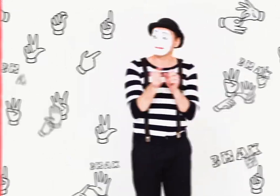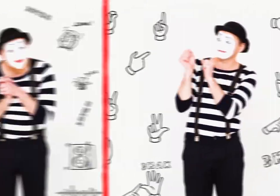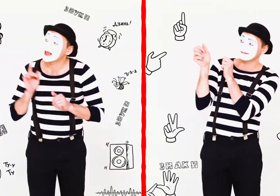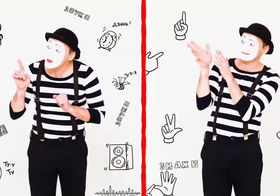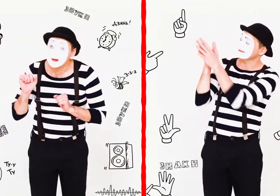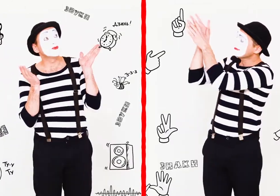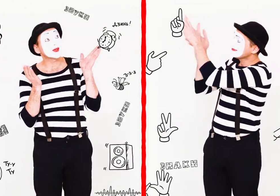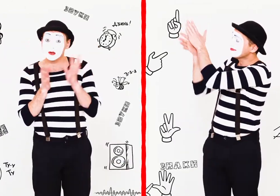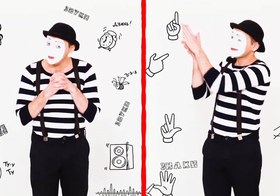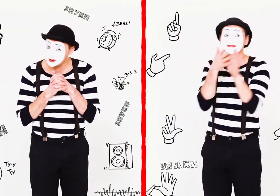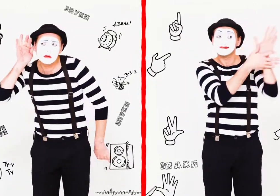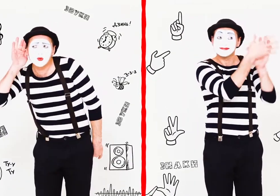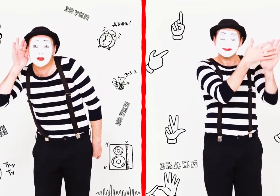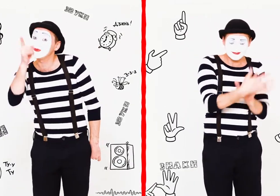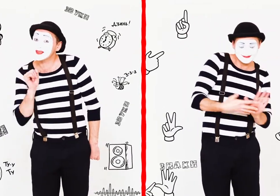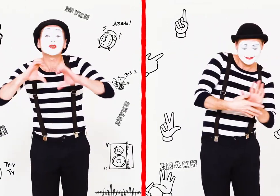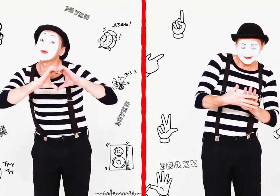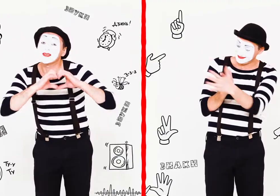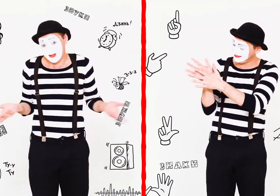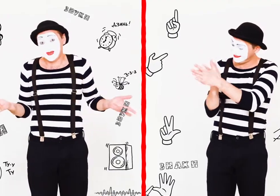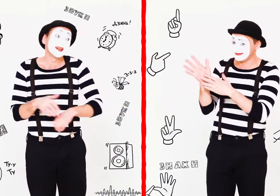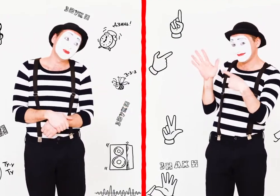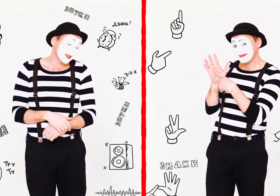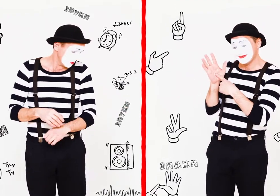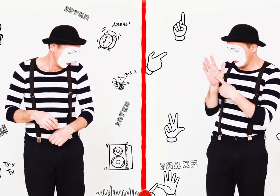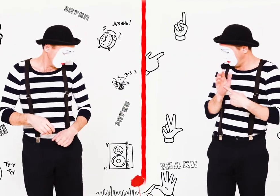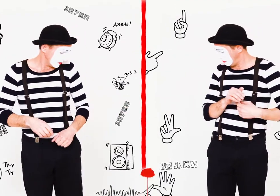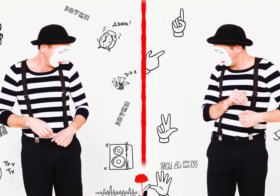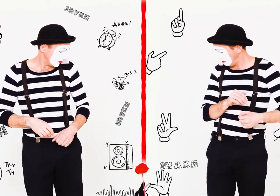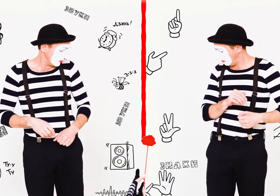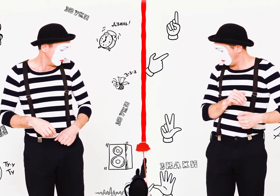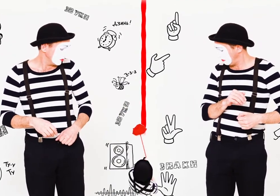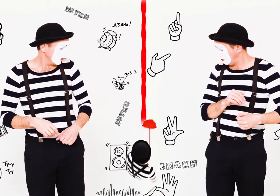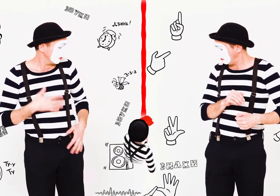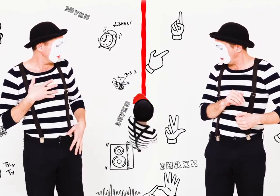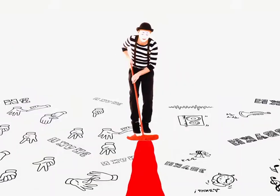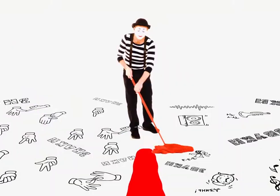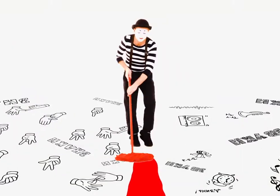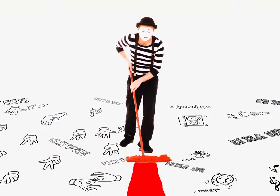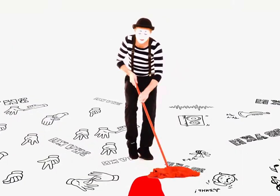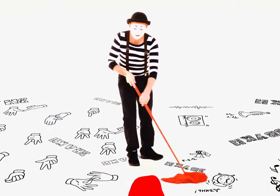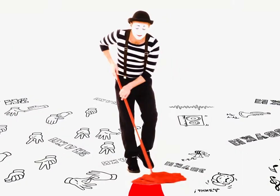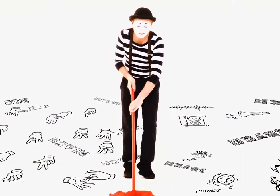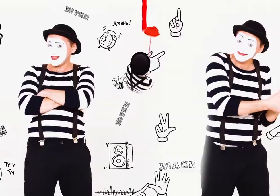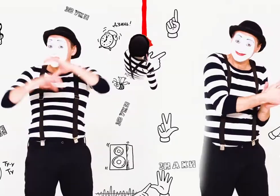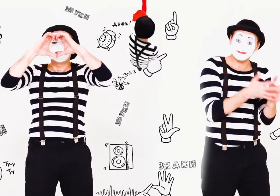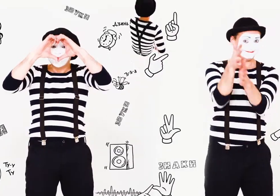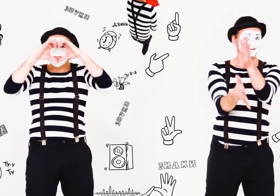знаки. Звуки, знаки. Звуки, знаки. Звуки, знаки. Звуки, знаки, звуки, знаки, звуки, знаки, звуки, знаки. Звуки.